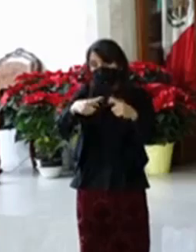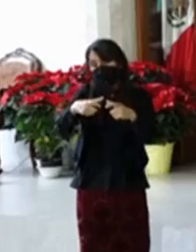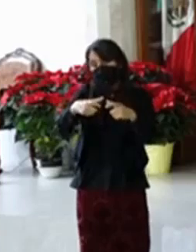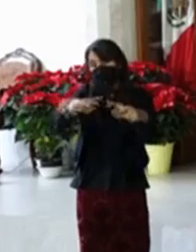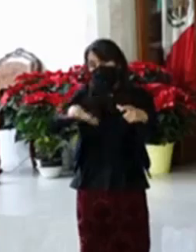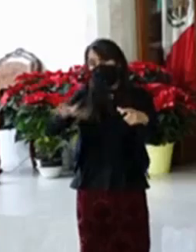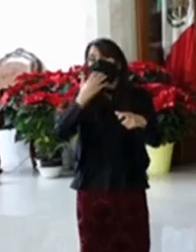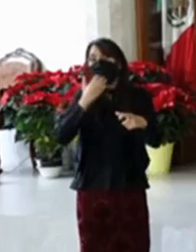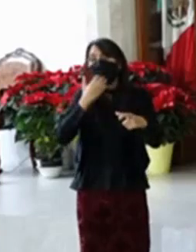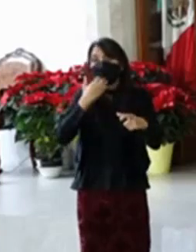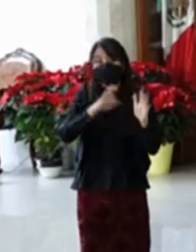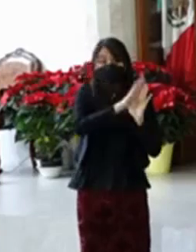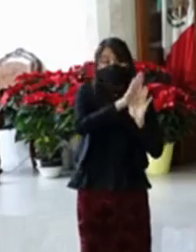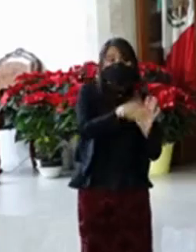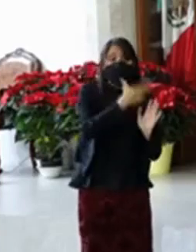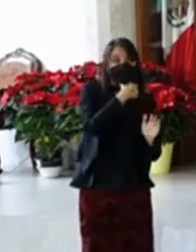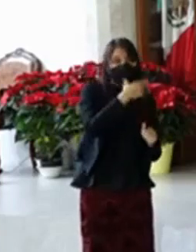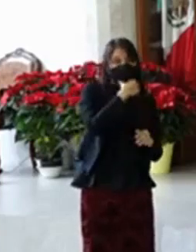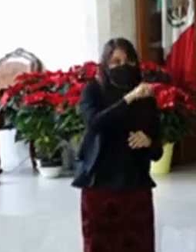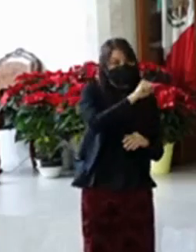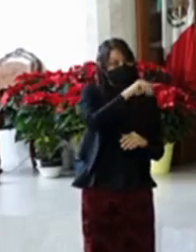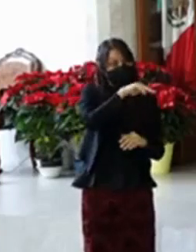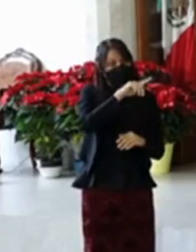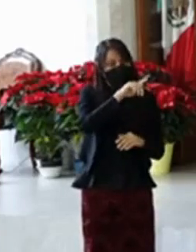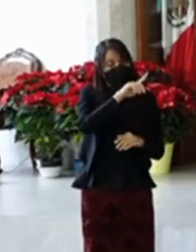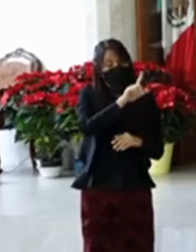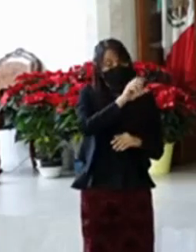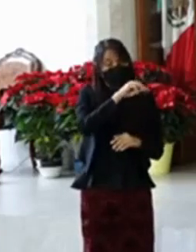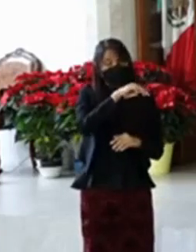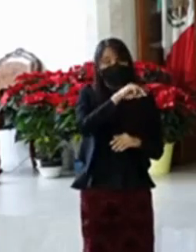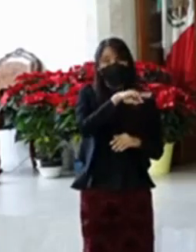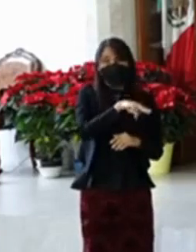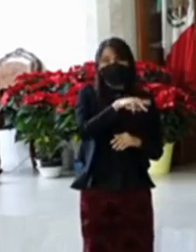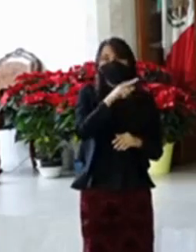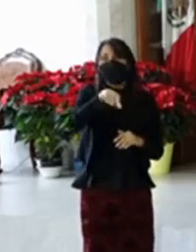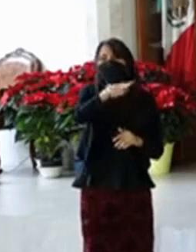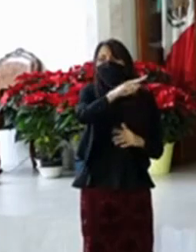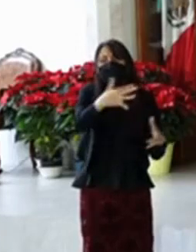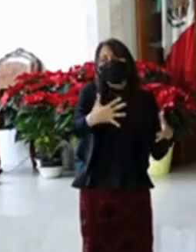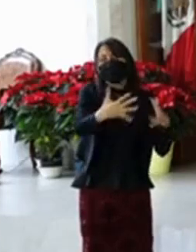Salomón hubo toda una guerra civil.